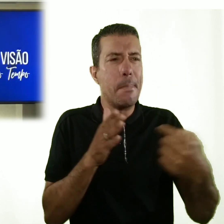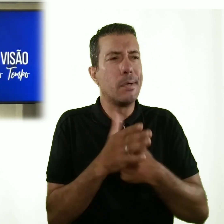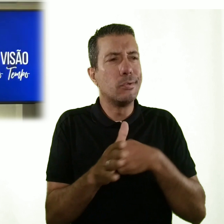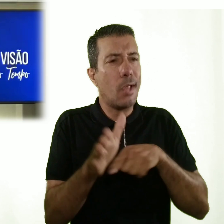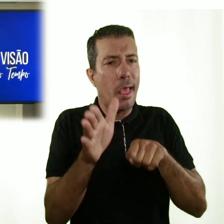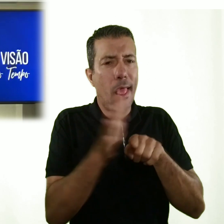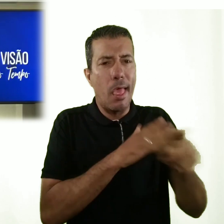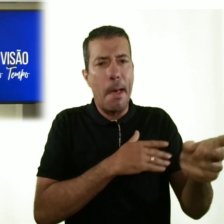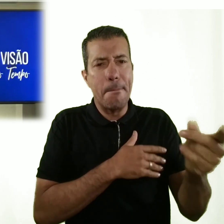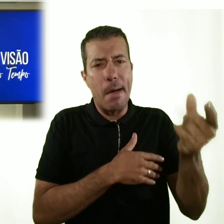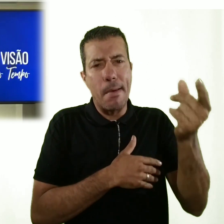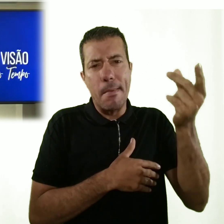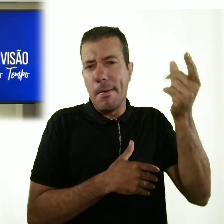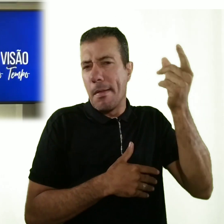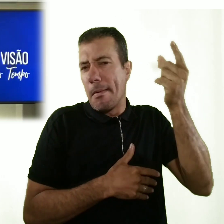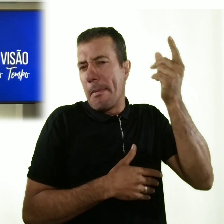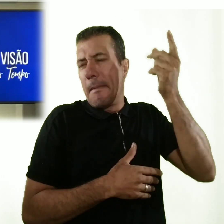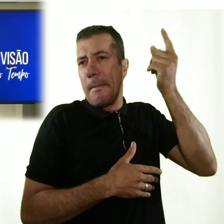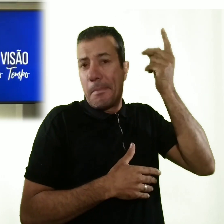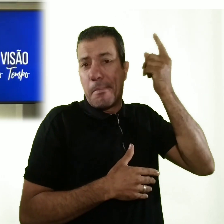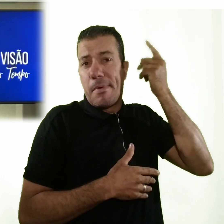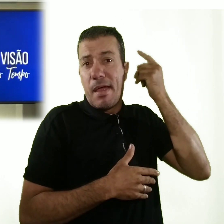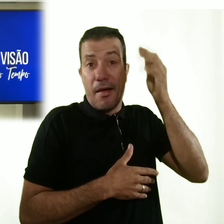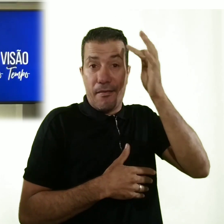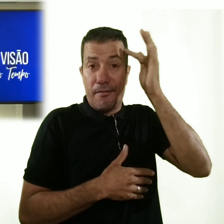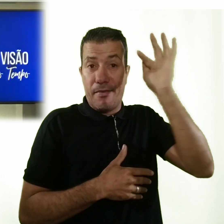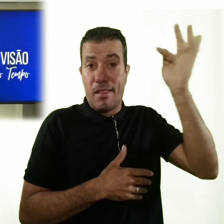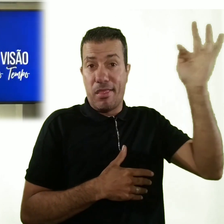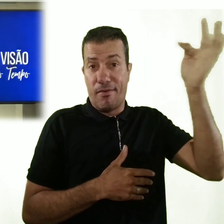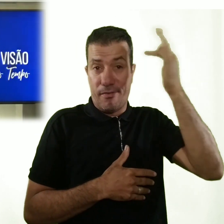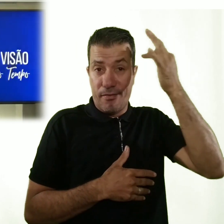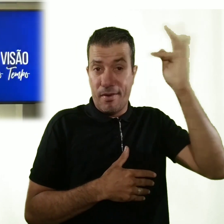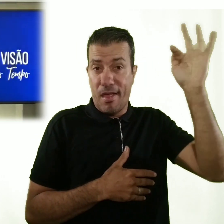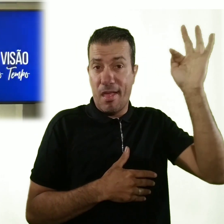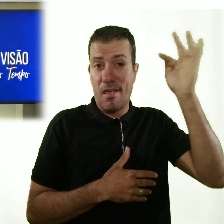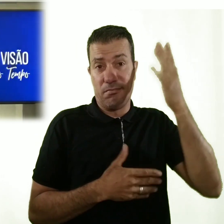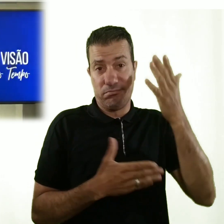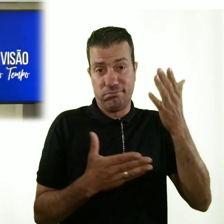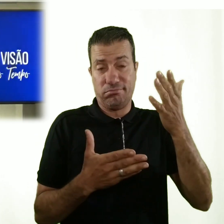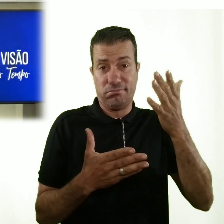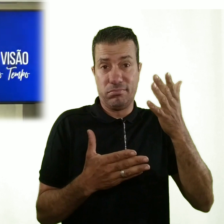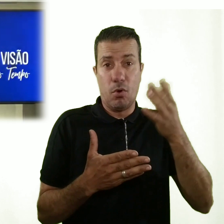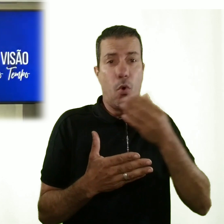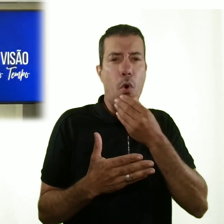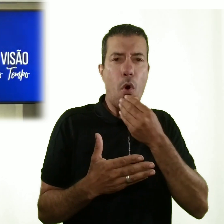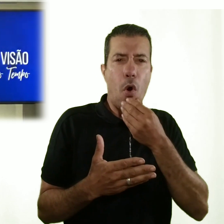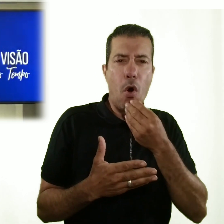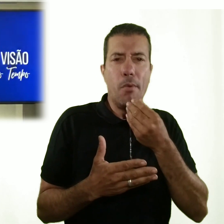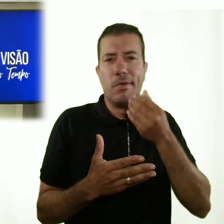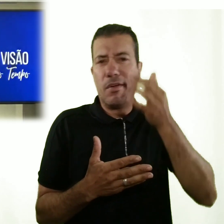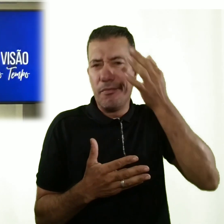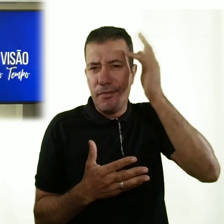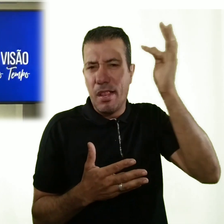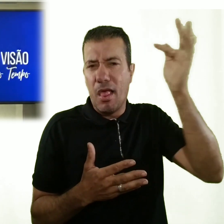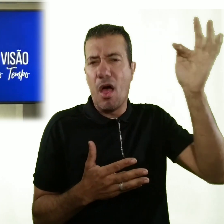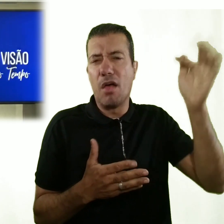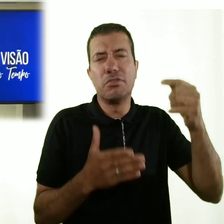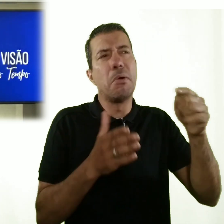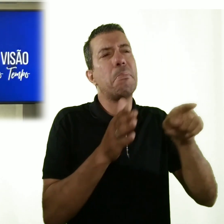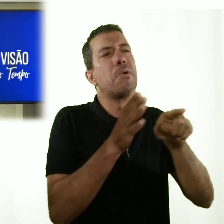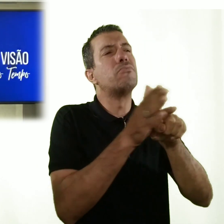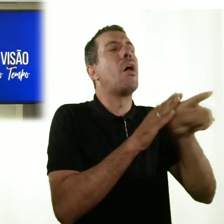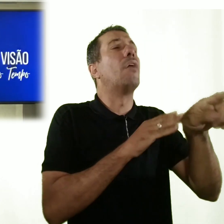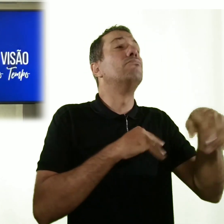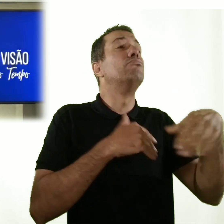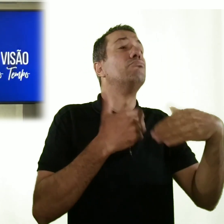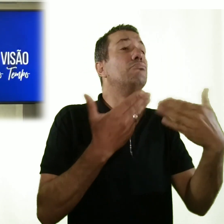tempo antigo, lá da filosofia, onde os antigos filósofos perguntavam